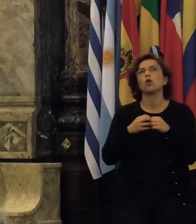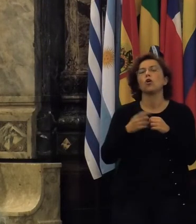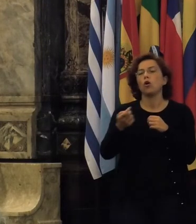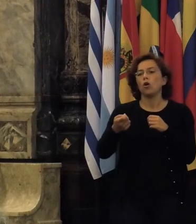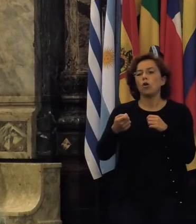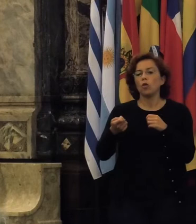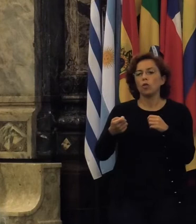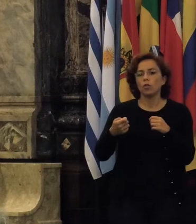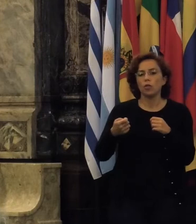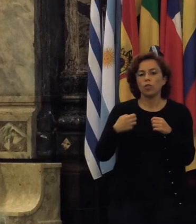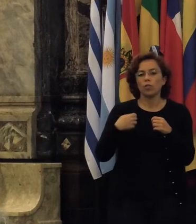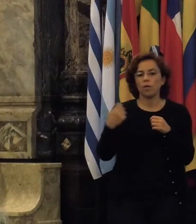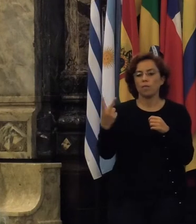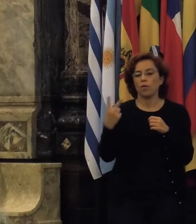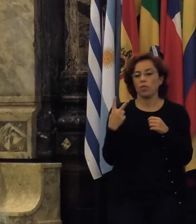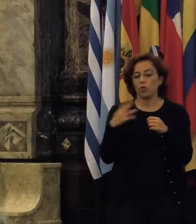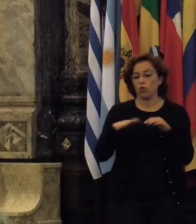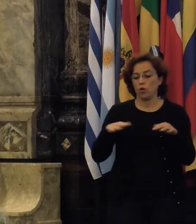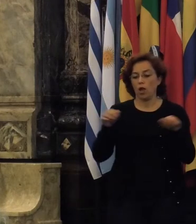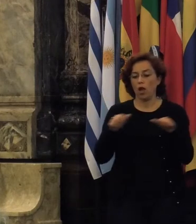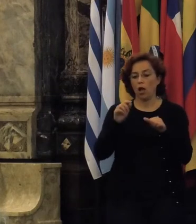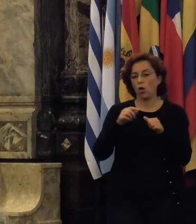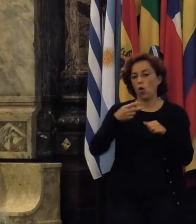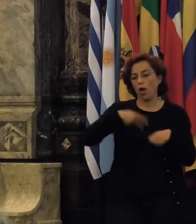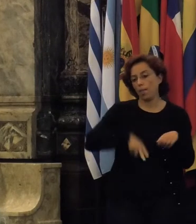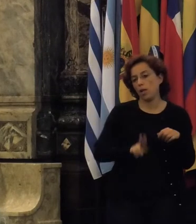niños y te daré dos gemelos y haré de él un genio